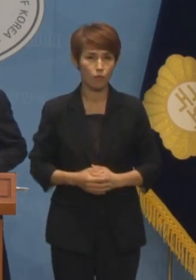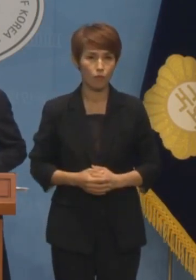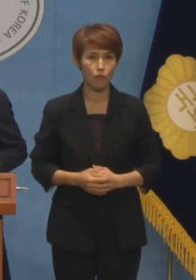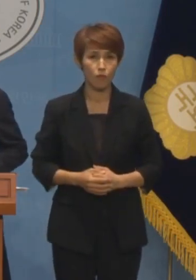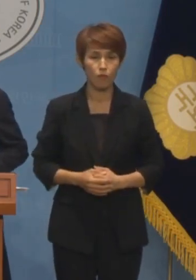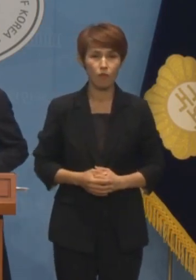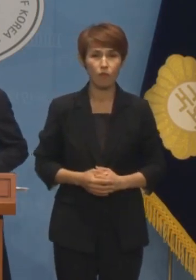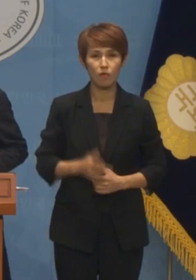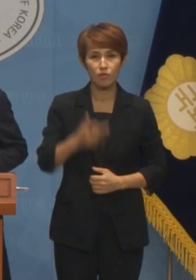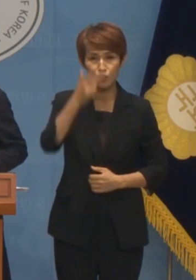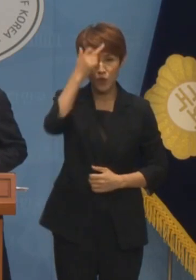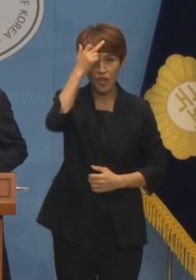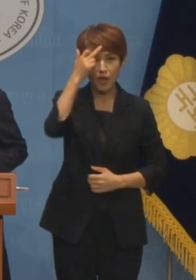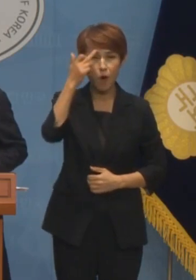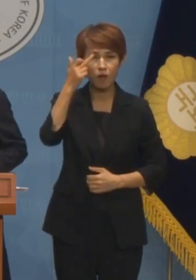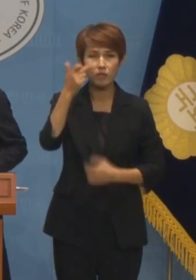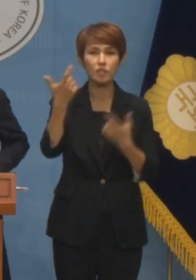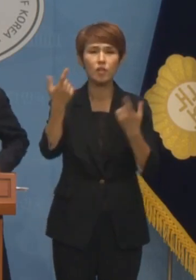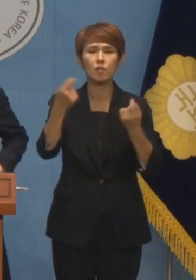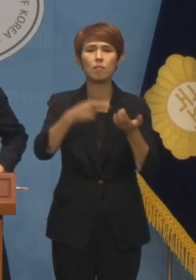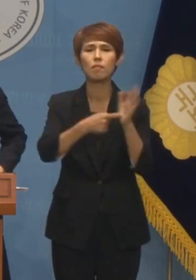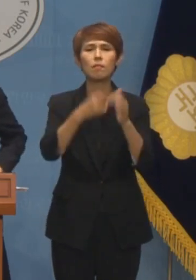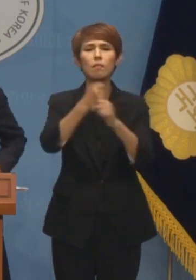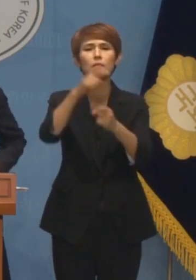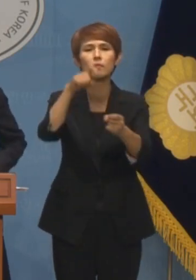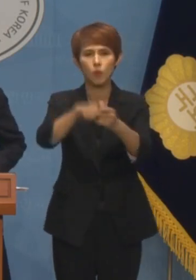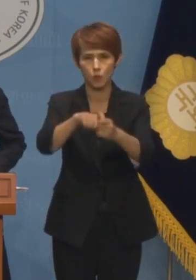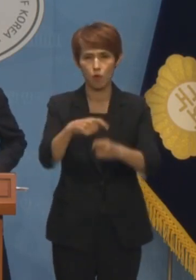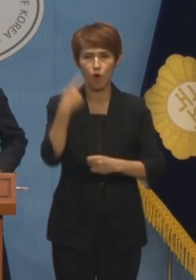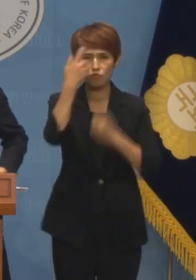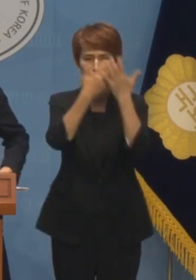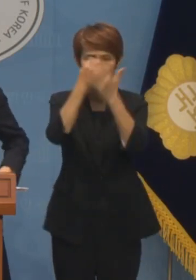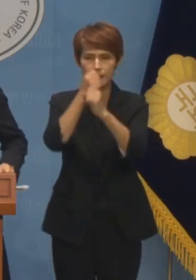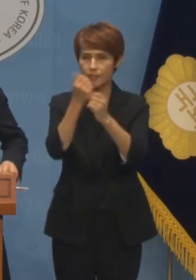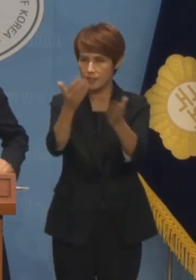최동식을 몰아가기 위해서 이렇게 얼굴을 흐릿하게 한 겁니다.